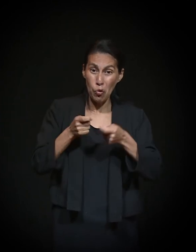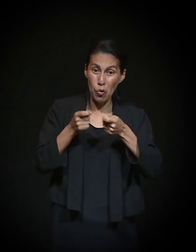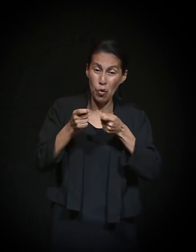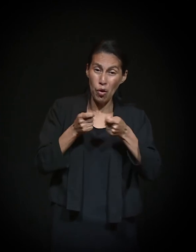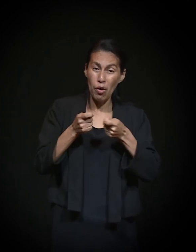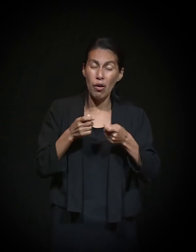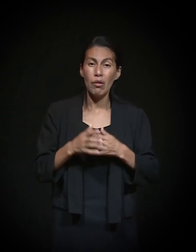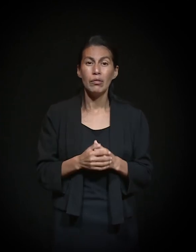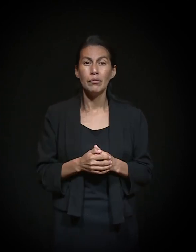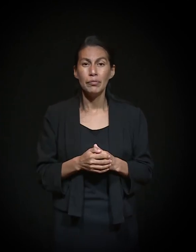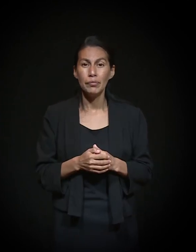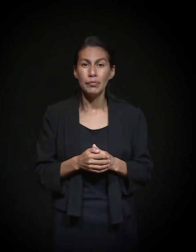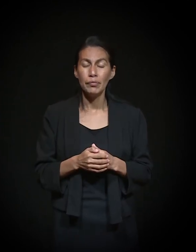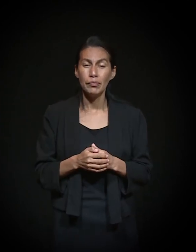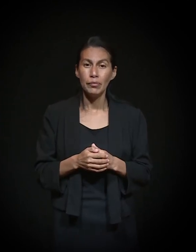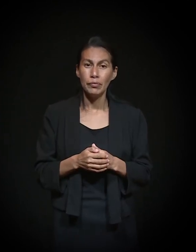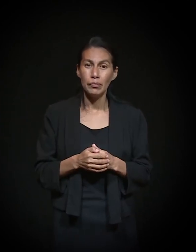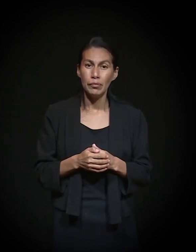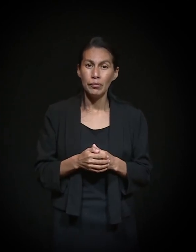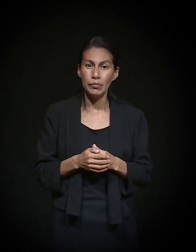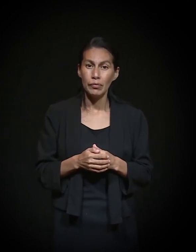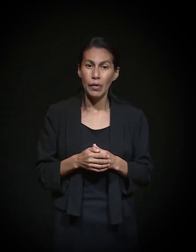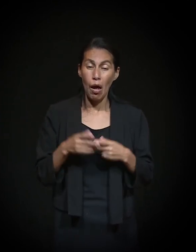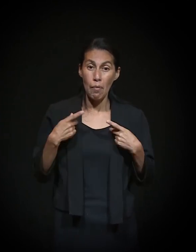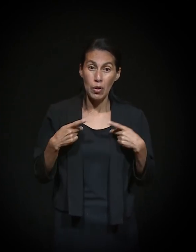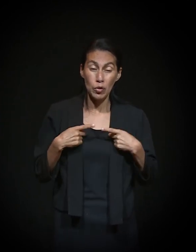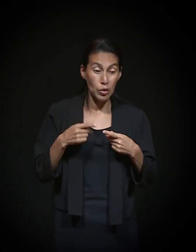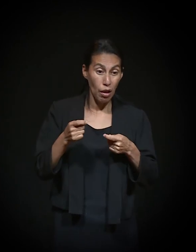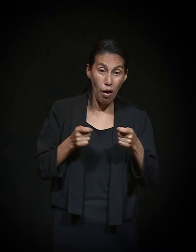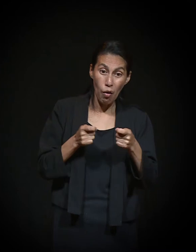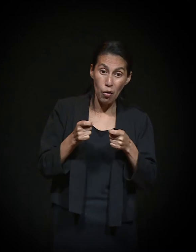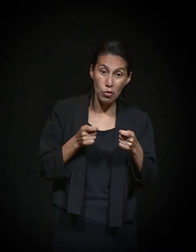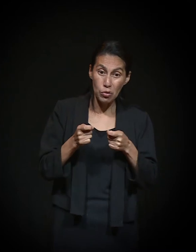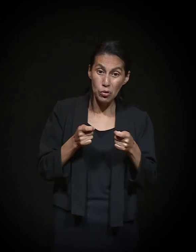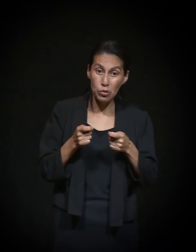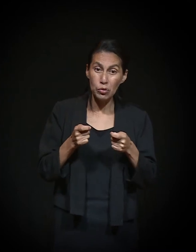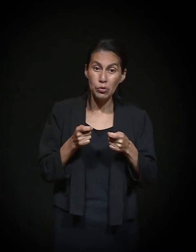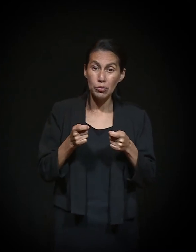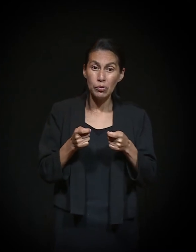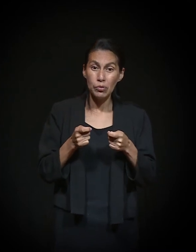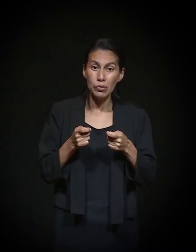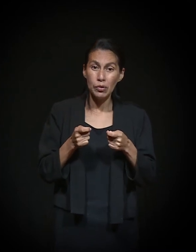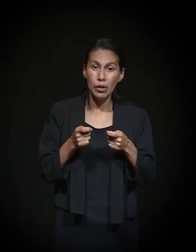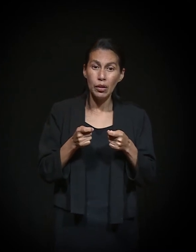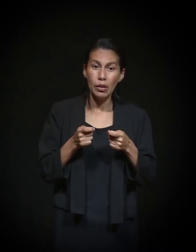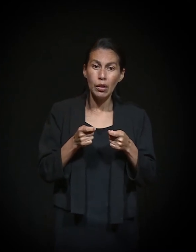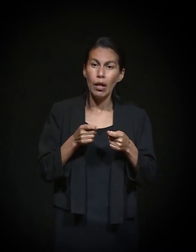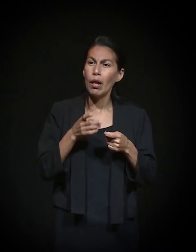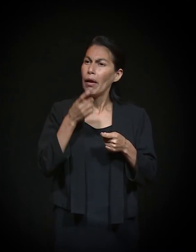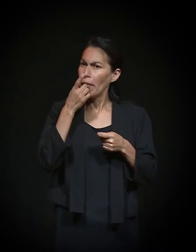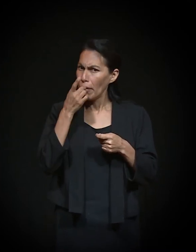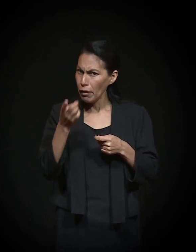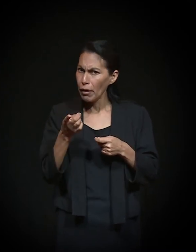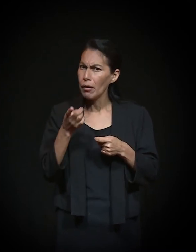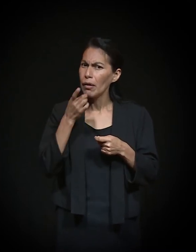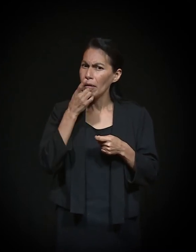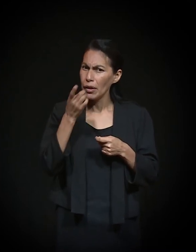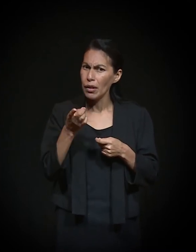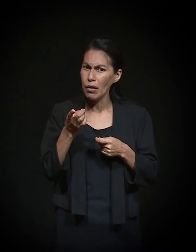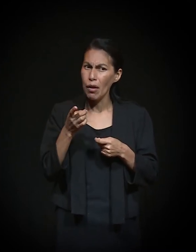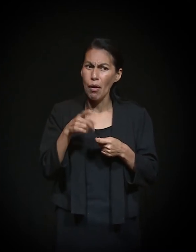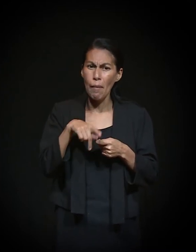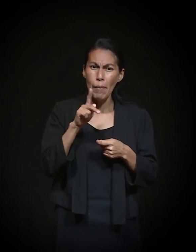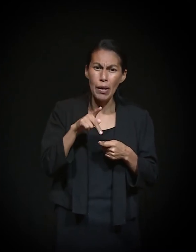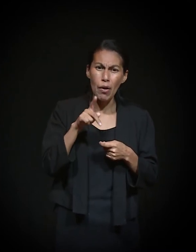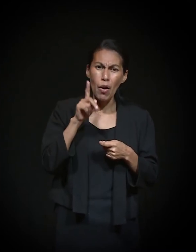la auxiliara. Y los jefes del control le empezaron a